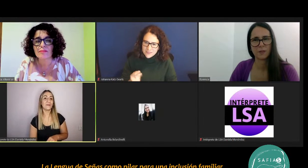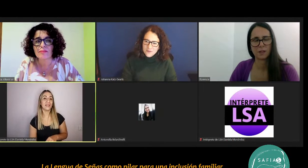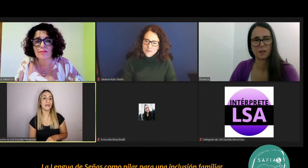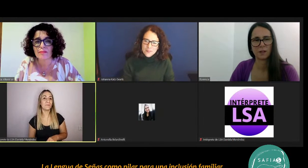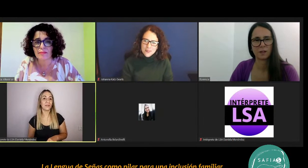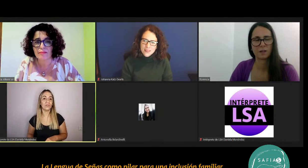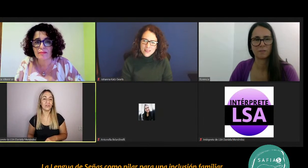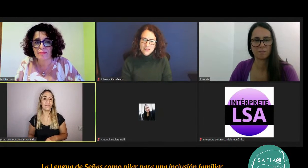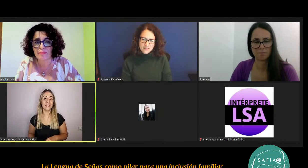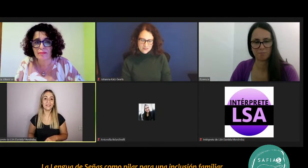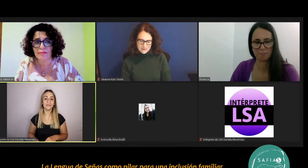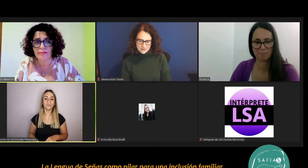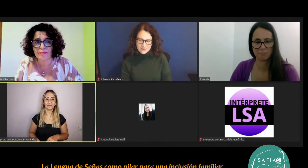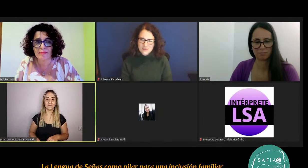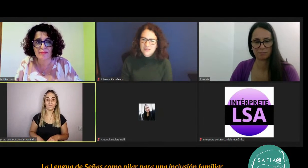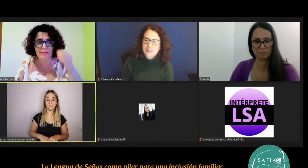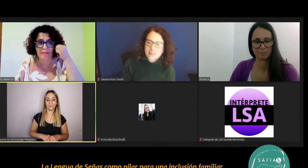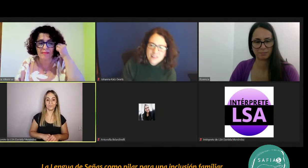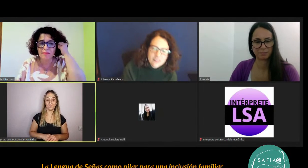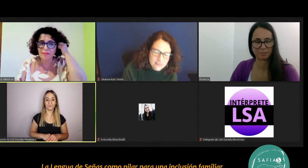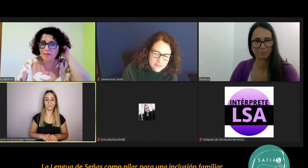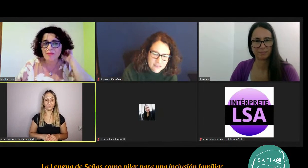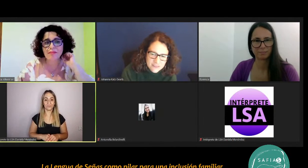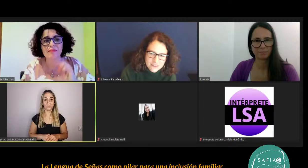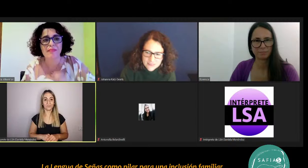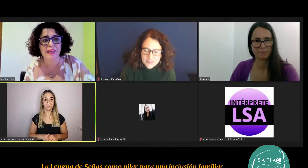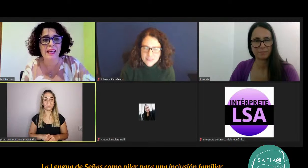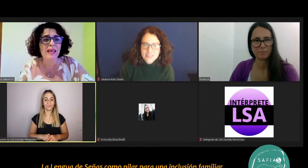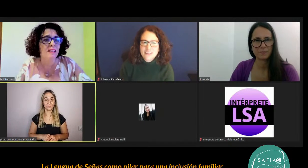¿Podrías repetir la pregunta otra vez?